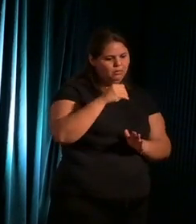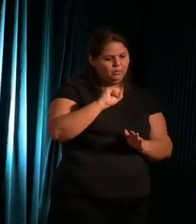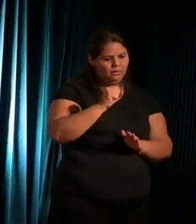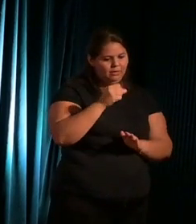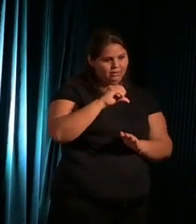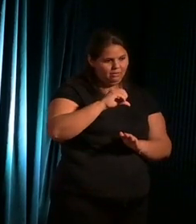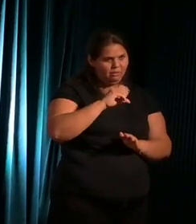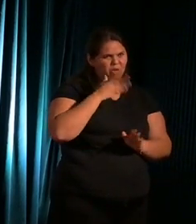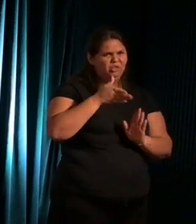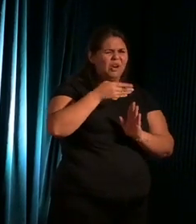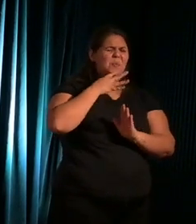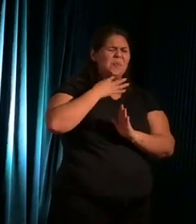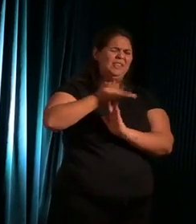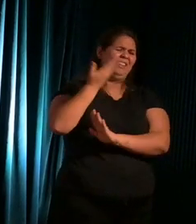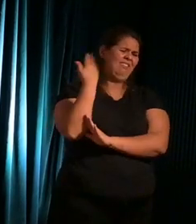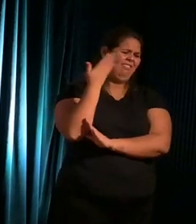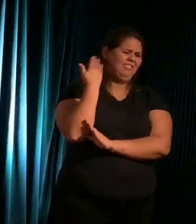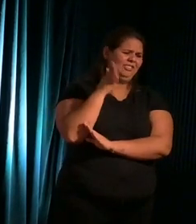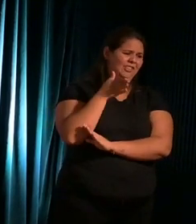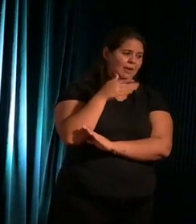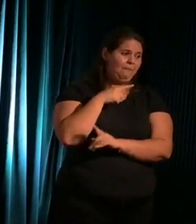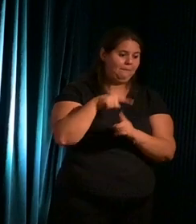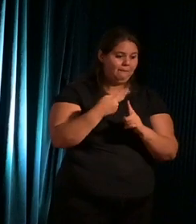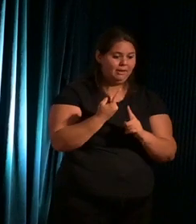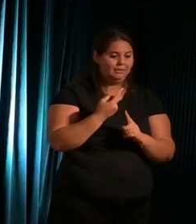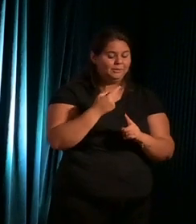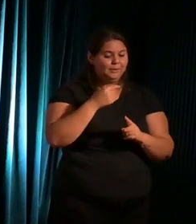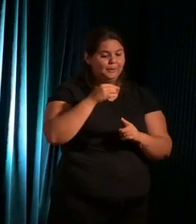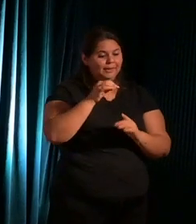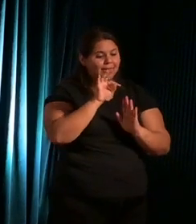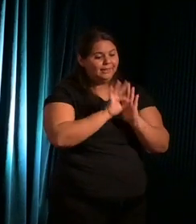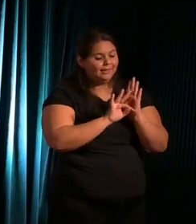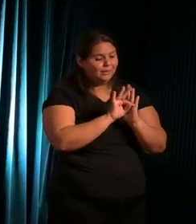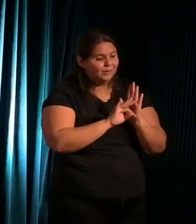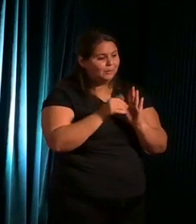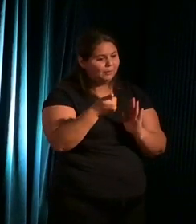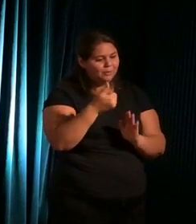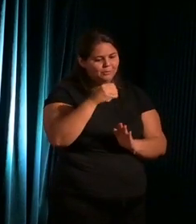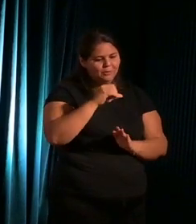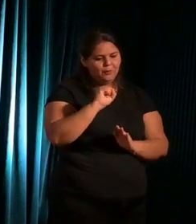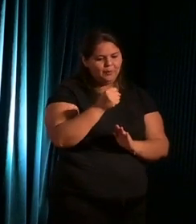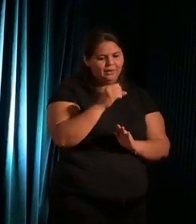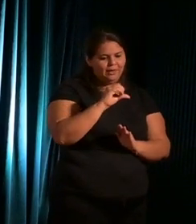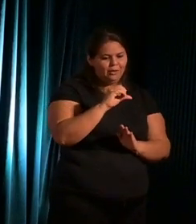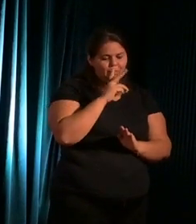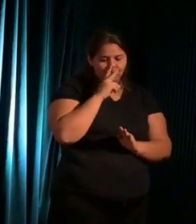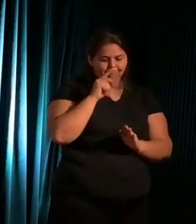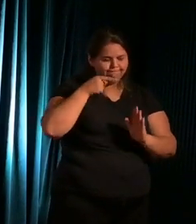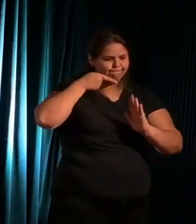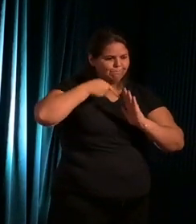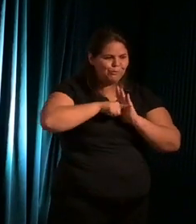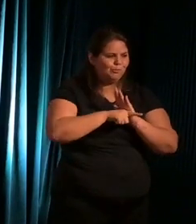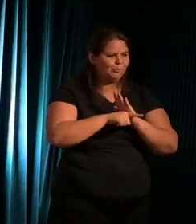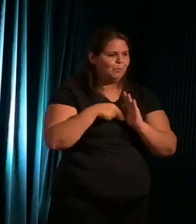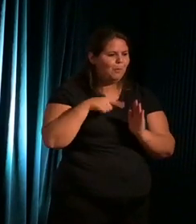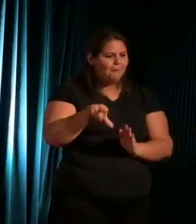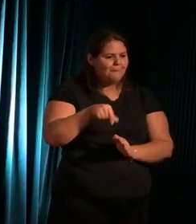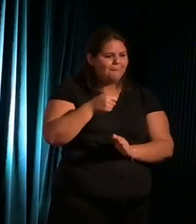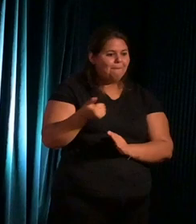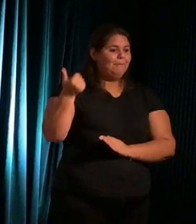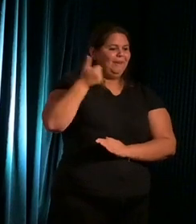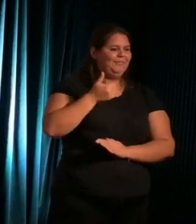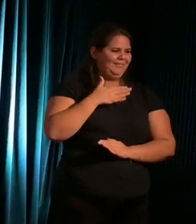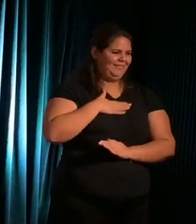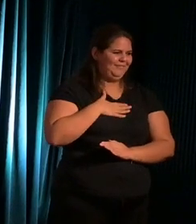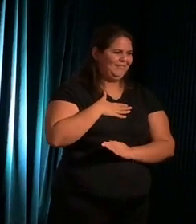desde 1985 na FUNARTE. Quando trabalhamos juntos. E eu era um jovenzinho, né, ainda, né, 40 anos